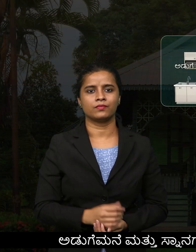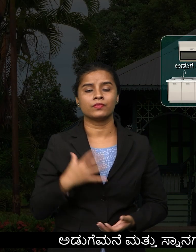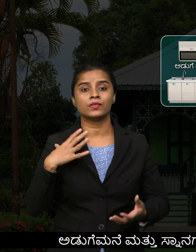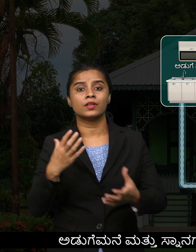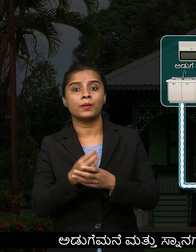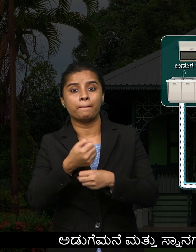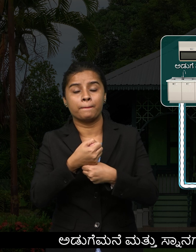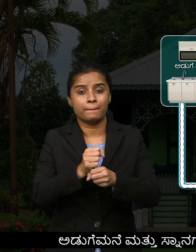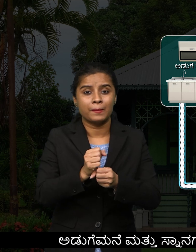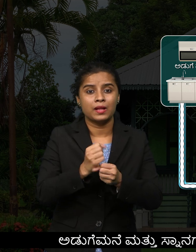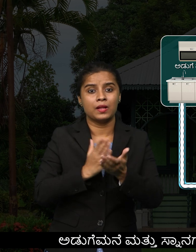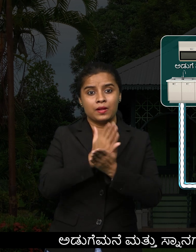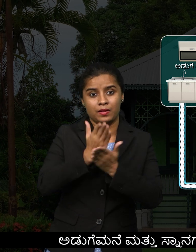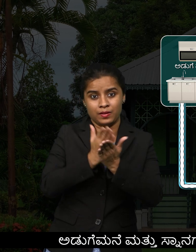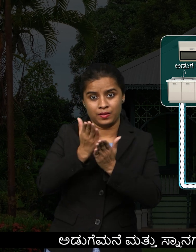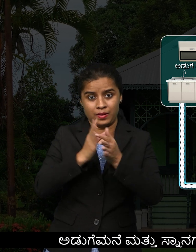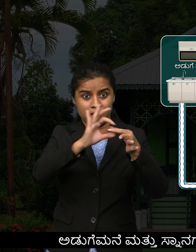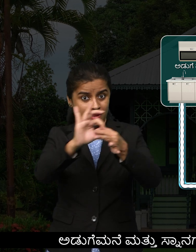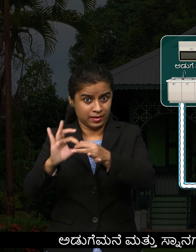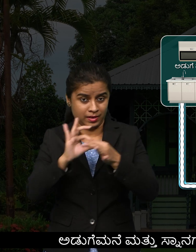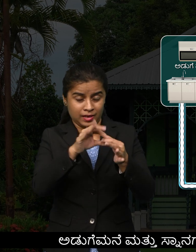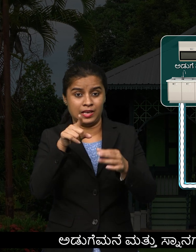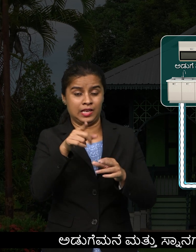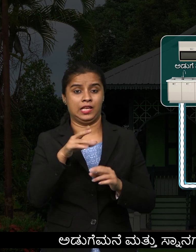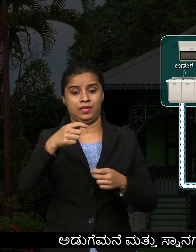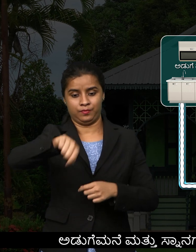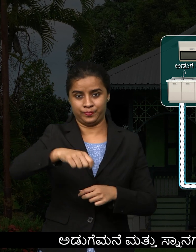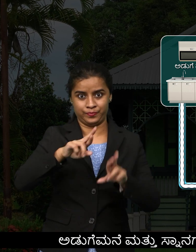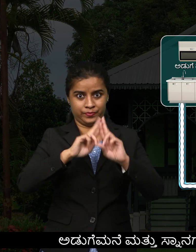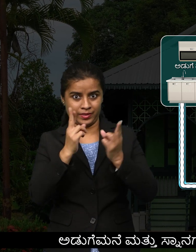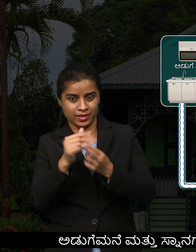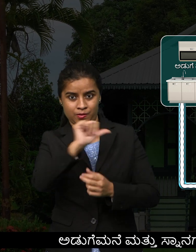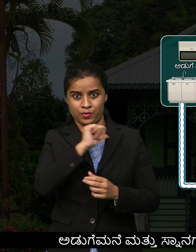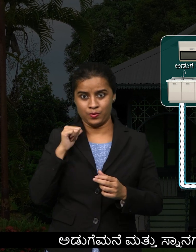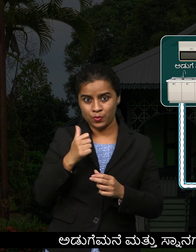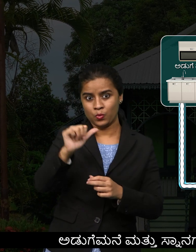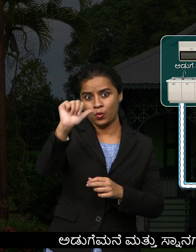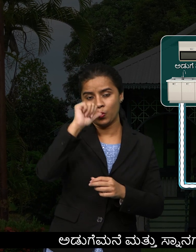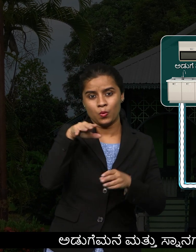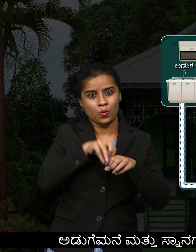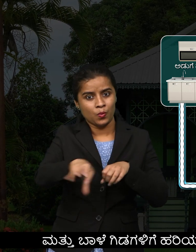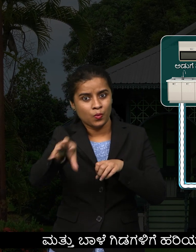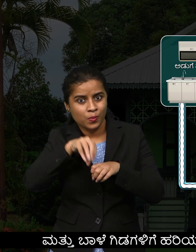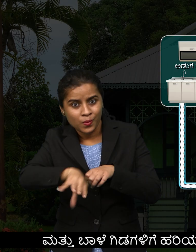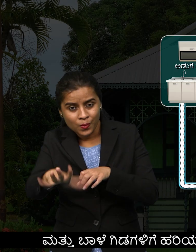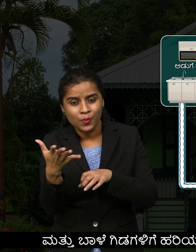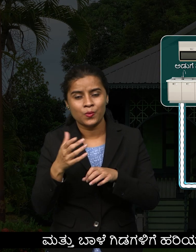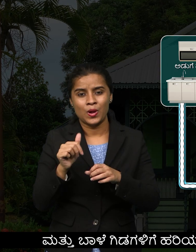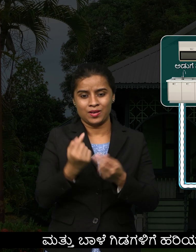ಅಡುಗೆ ಮನೆ ಮತ್ತು ಸ್ನಾನಗೃಹದ ನೀರು: ನಮ್ಮ ತೋಟದ ತೆಂಗಿನಕಾಯಿ